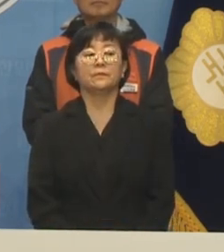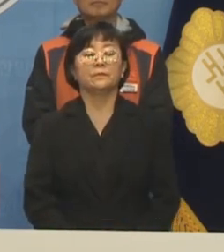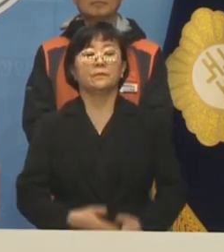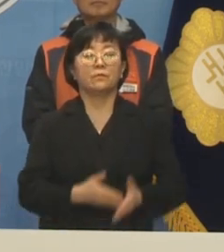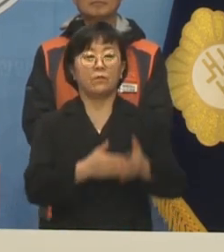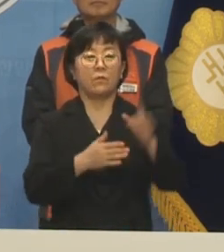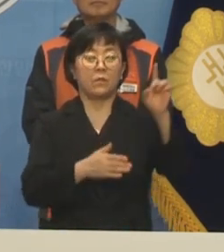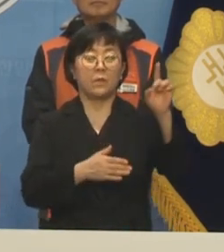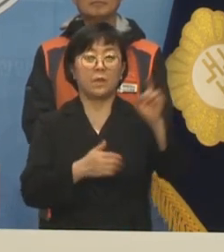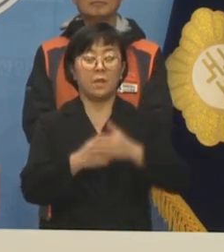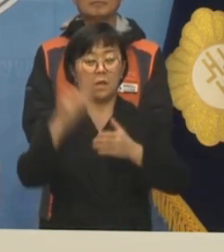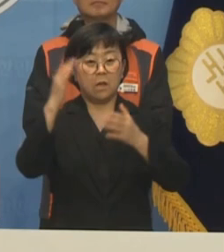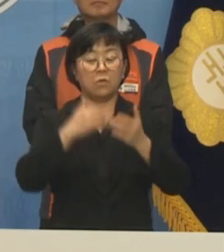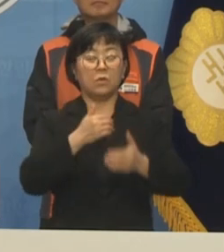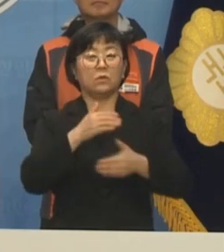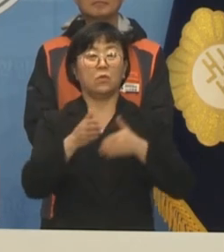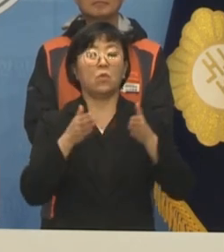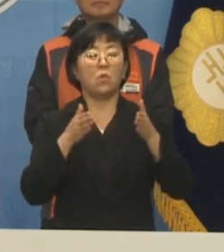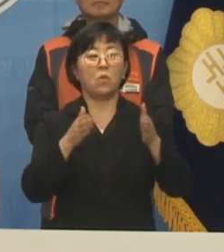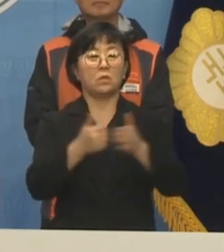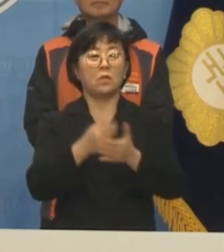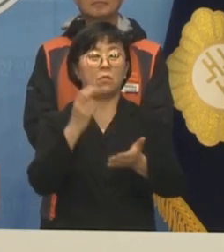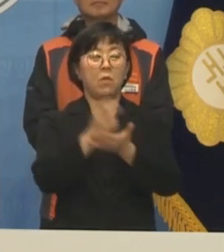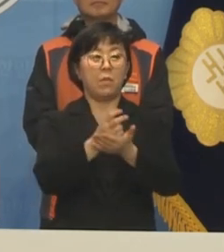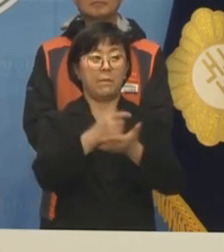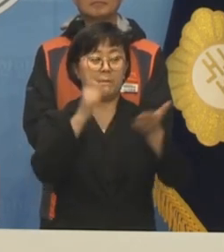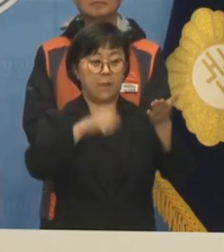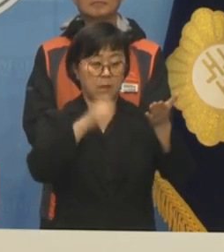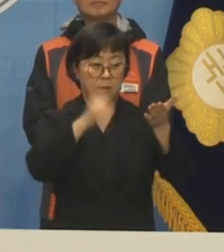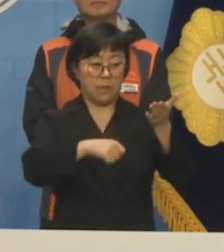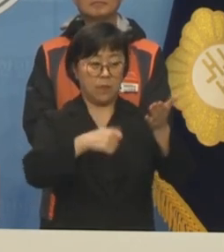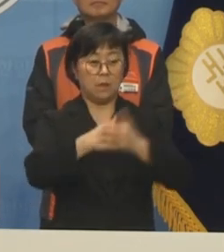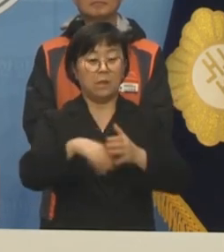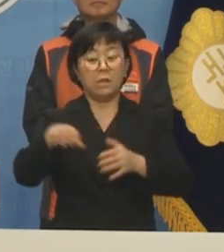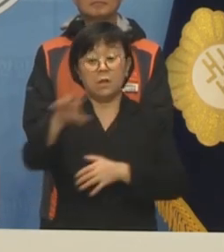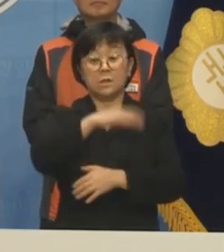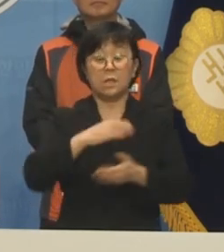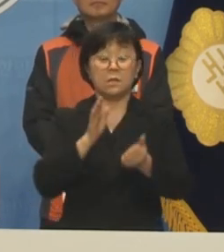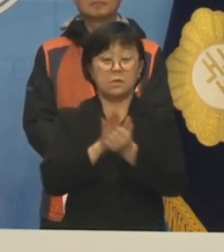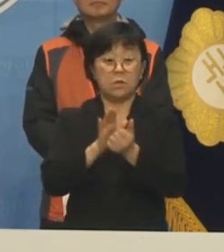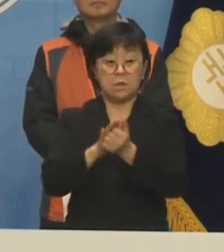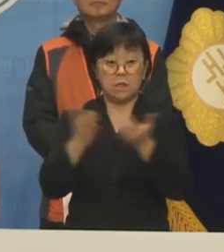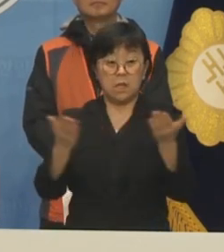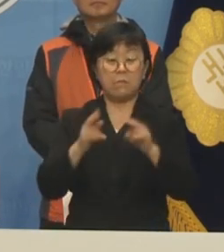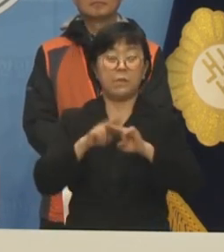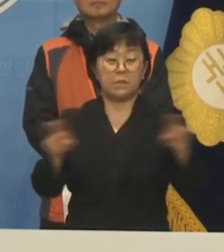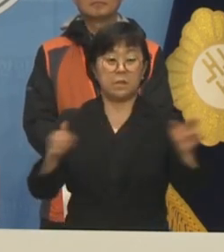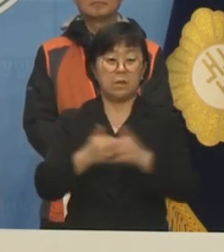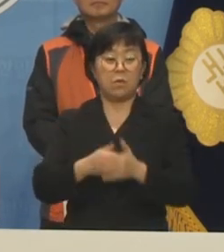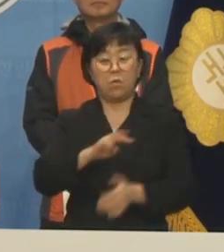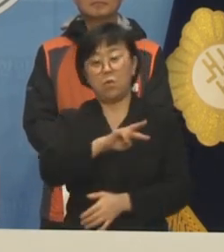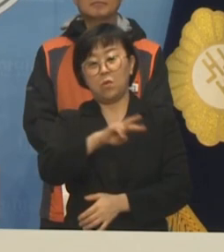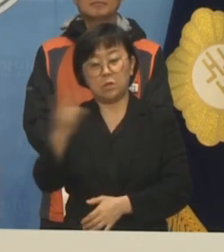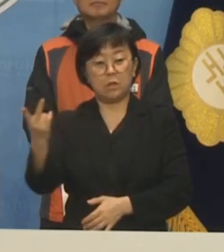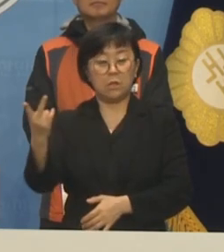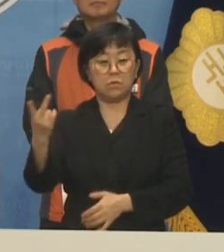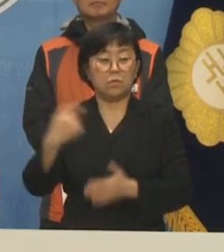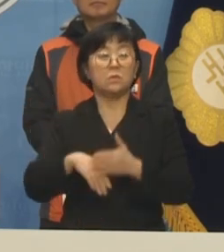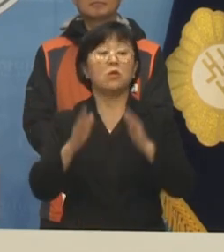요구 1. 한국도로공사는 법원 판결에 따라 현장 지원직을 폐지하고 실무직으로